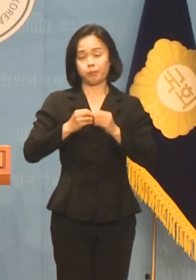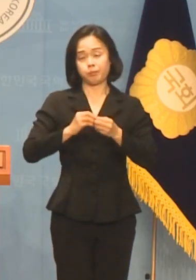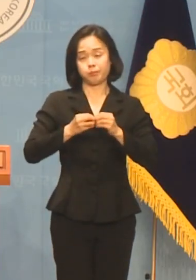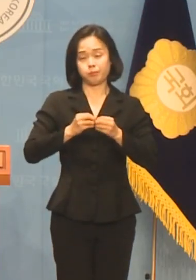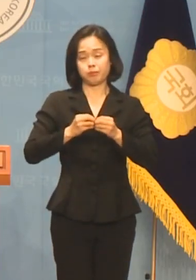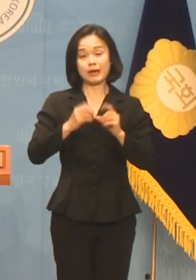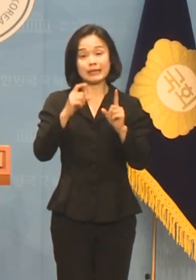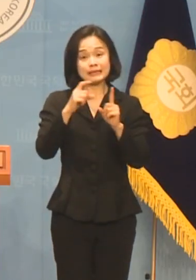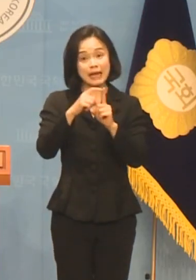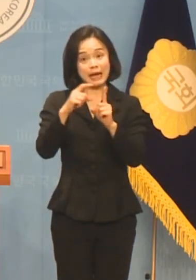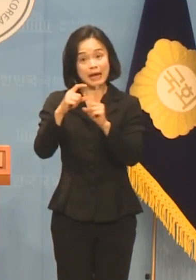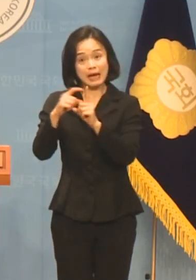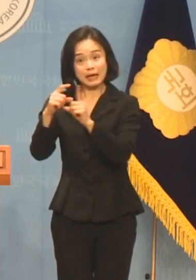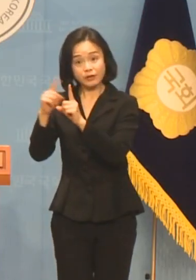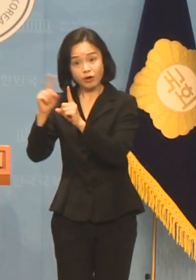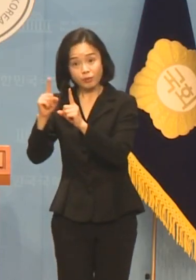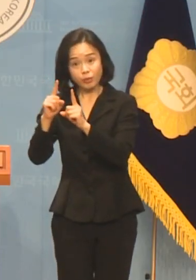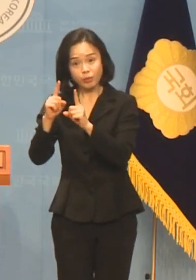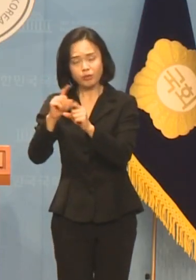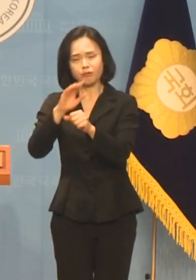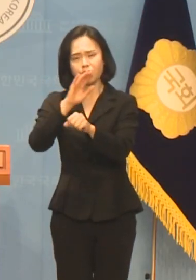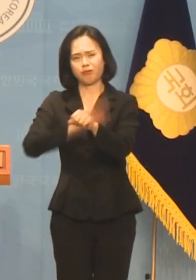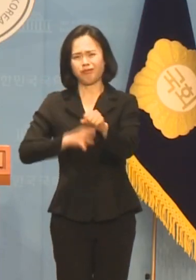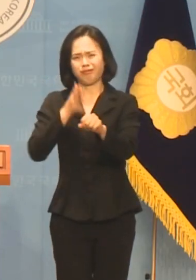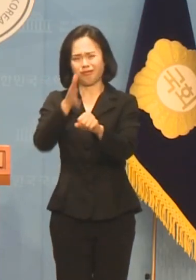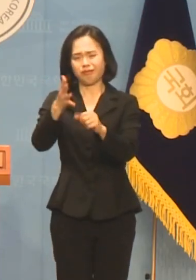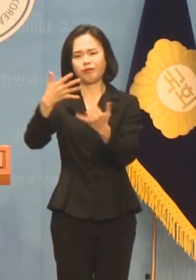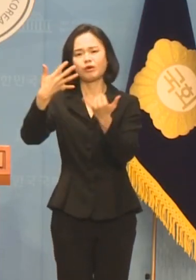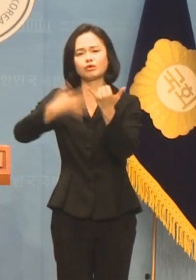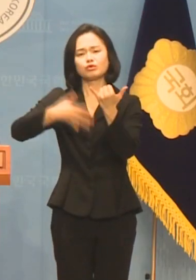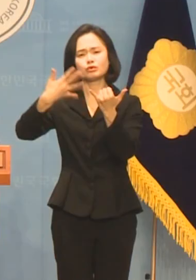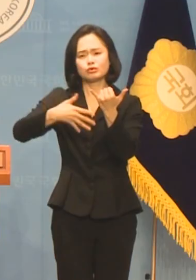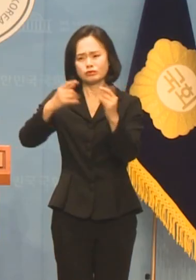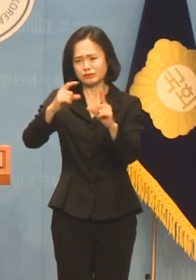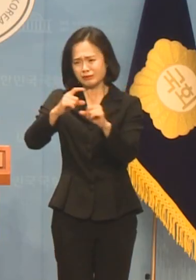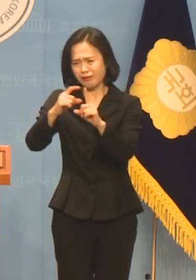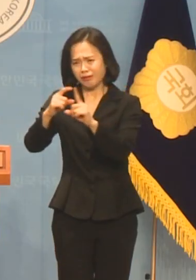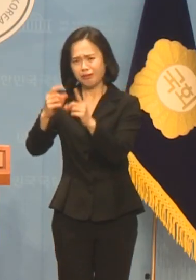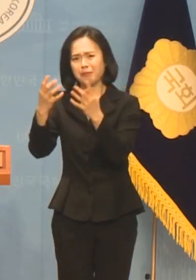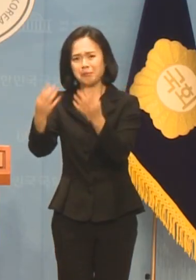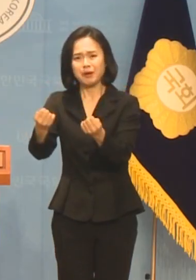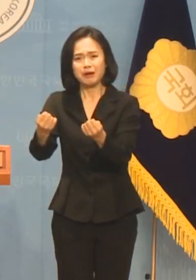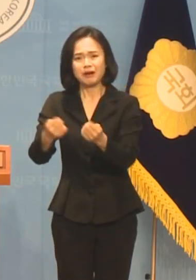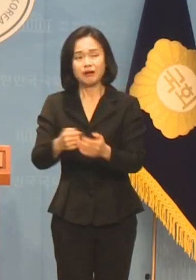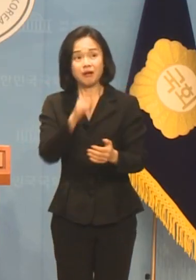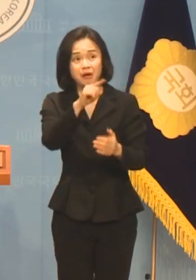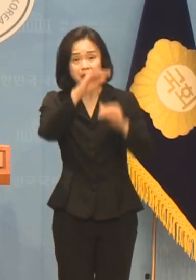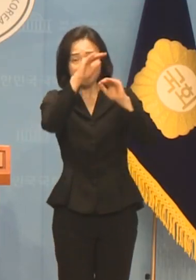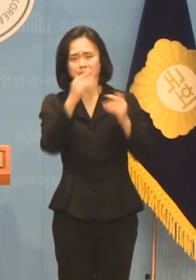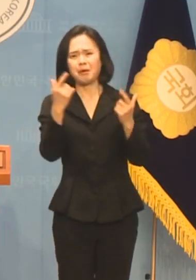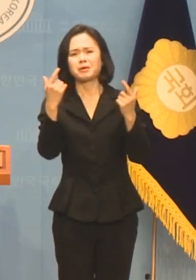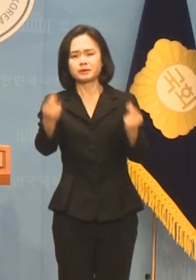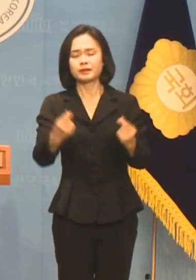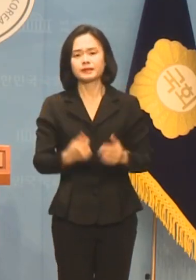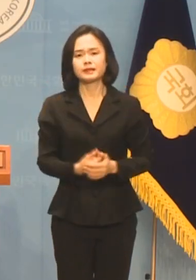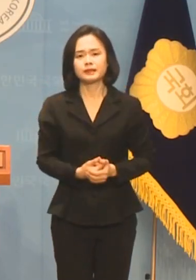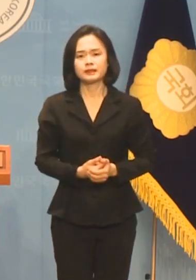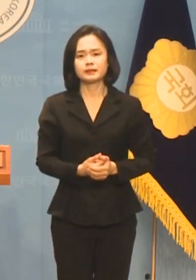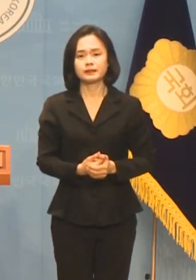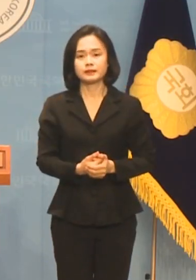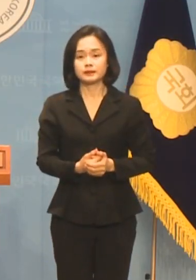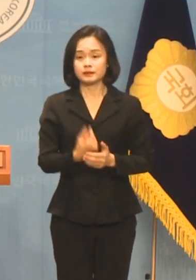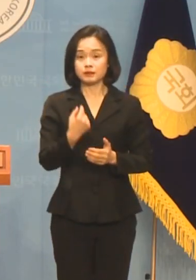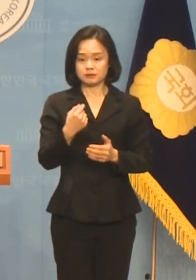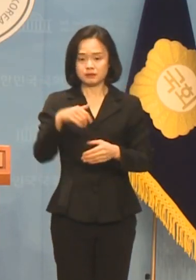등장하는 말들입니다. 지난 3일 계엄군은 과천 선관위 청사를 점거했고 선관위